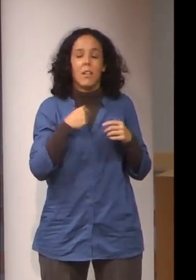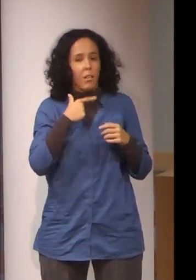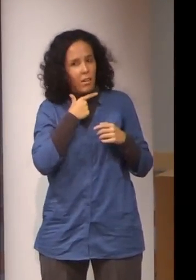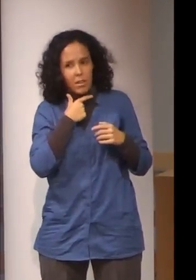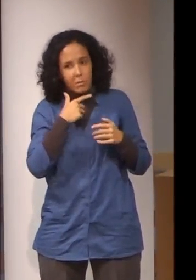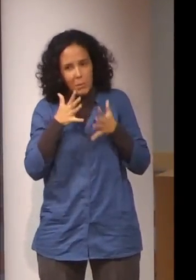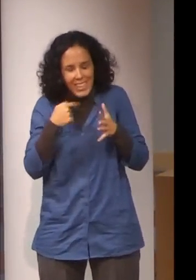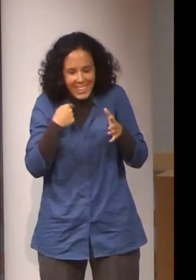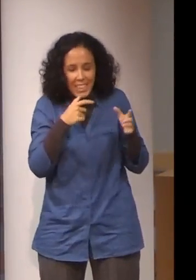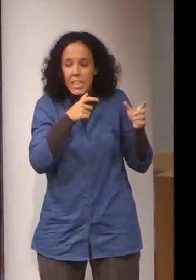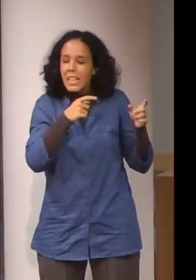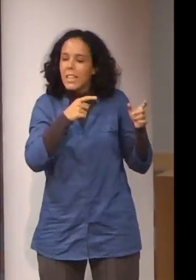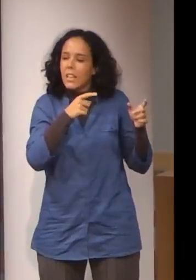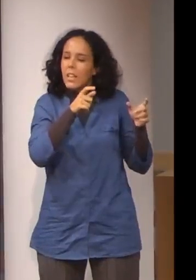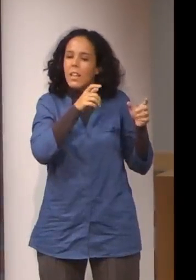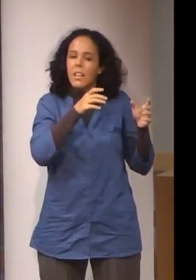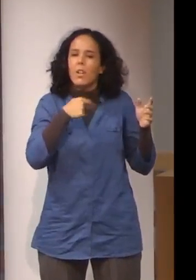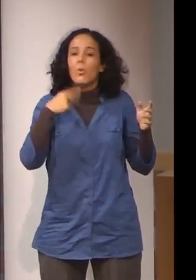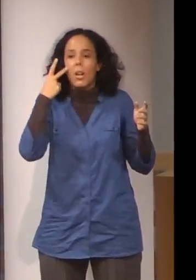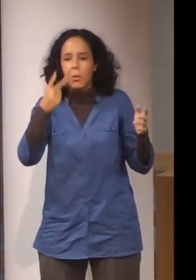U otra, por ejemplo, que a mí me encanta.